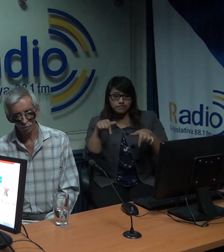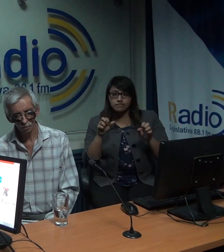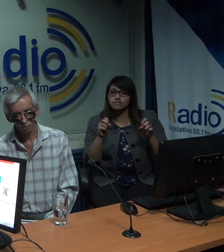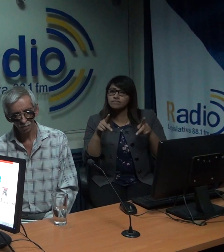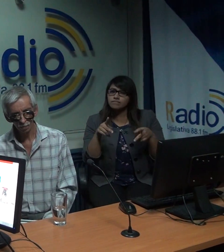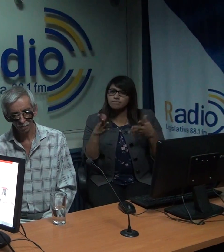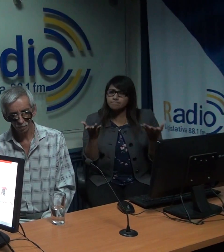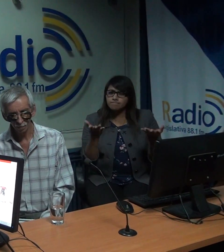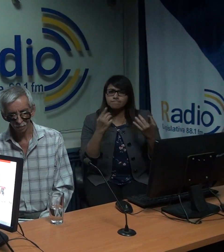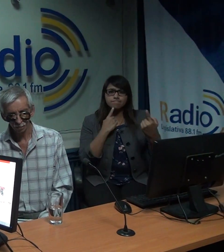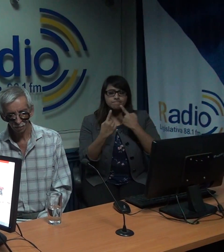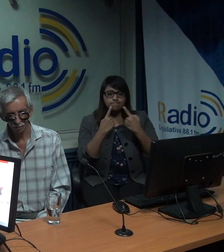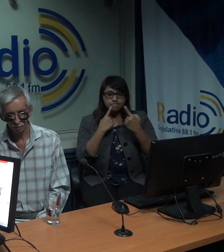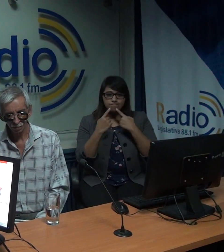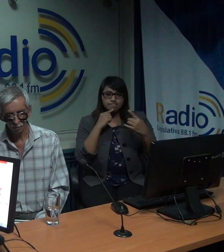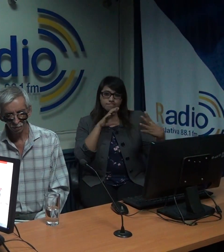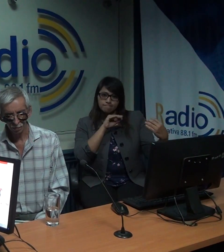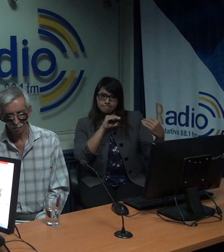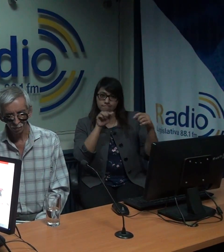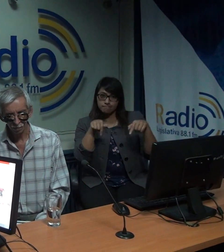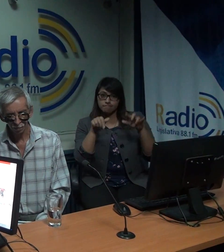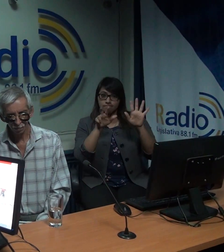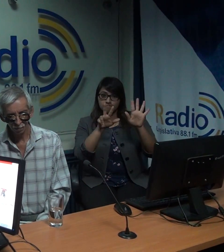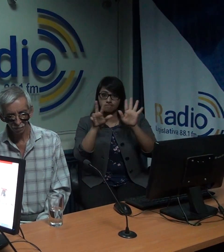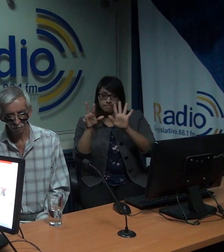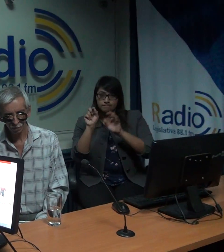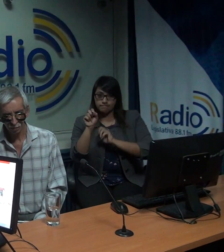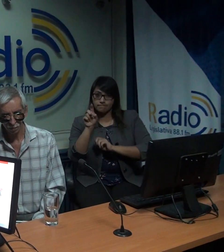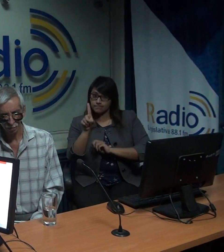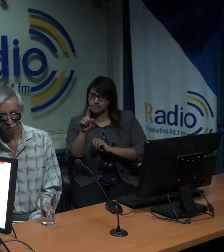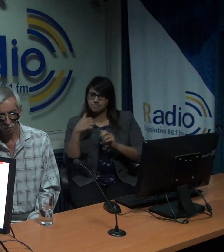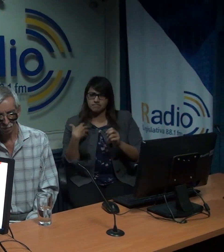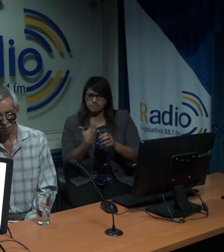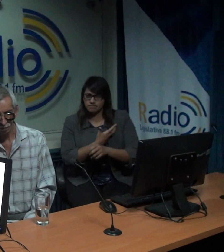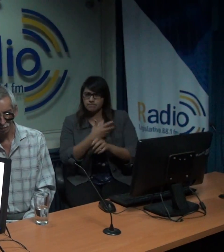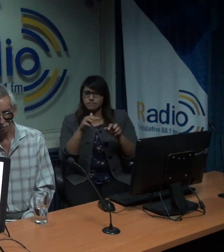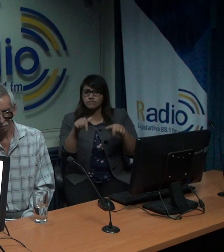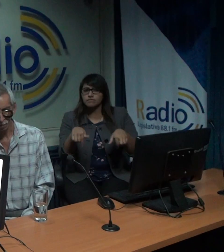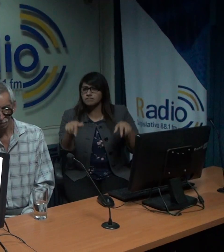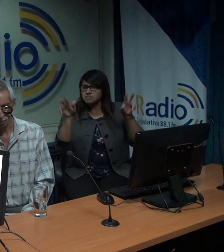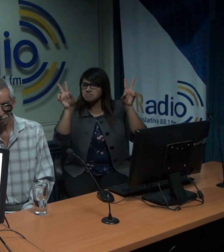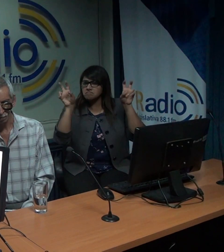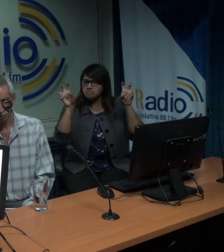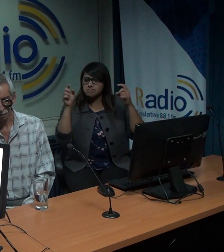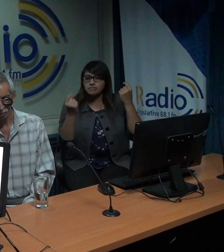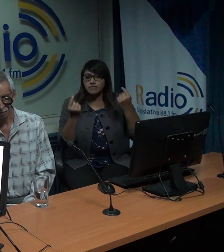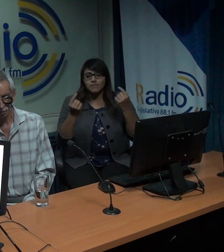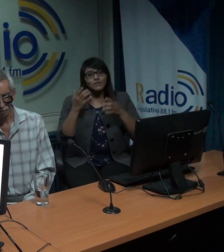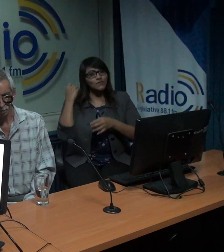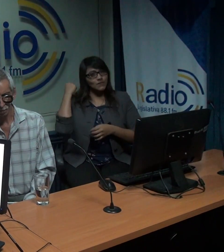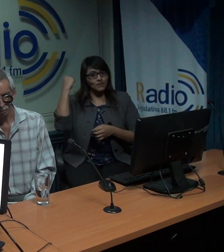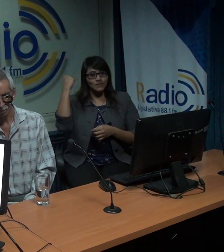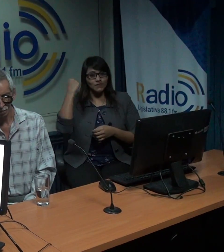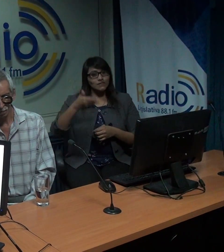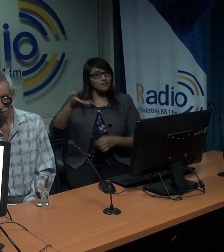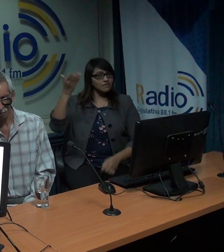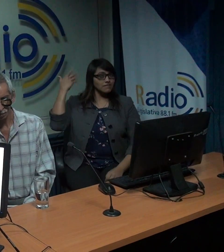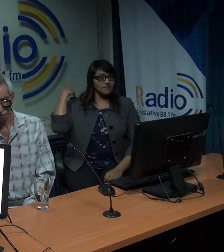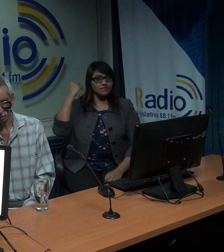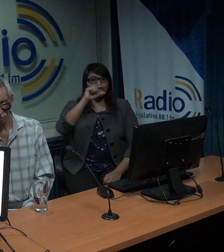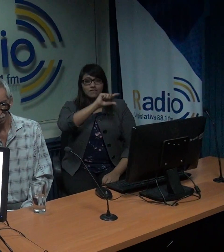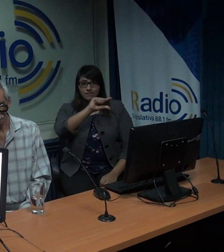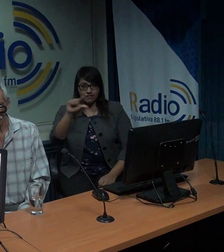espacio de entrevista, Conversando 88.1, tenemos una temática muy interesante. La semana pasada pues